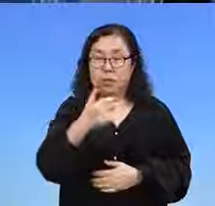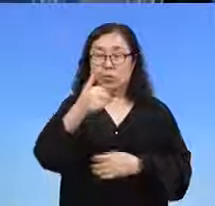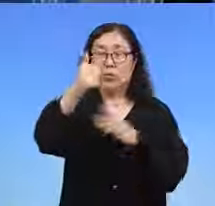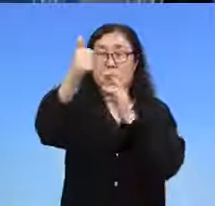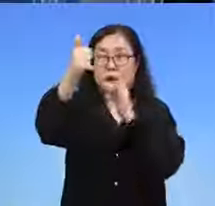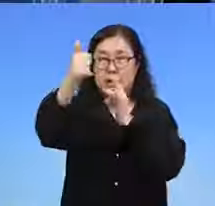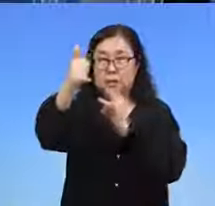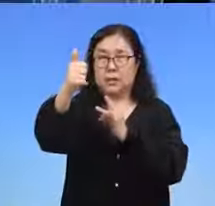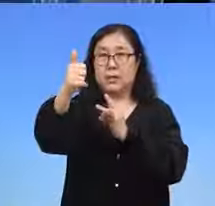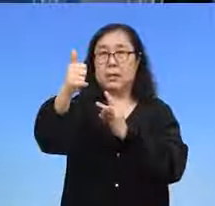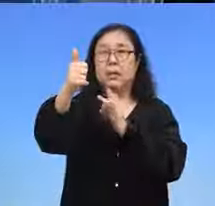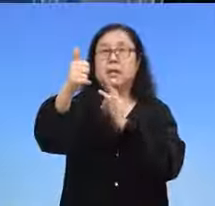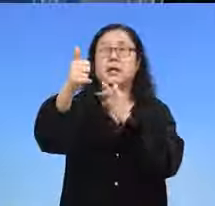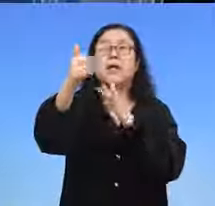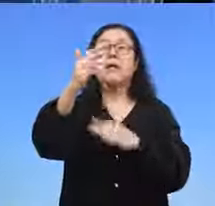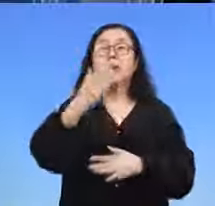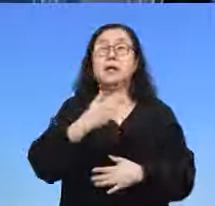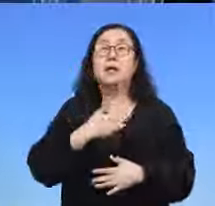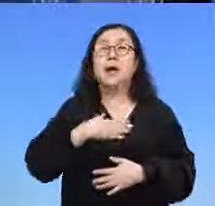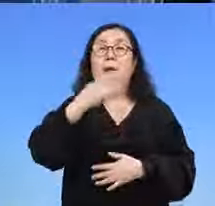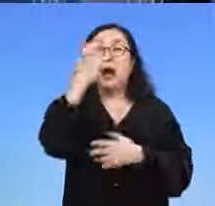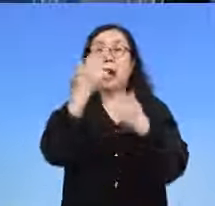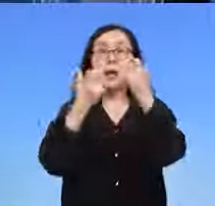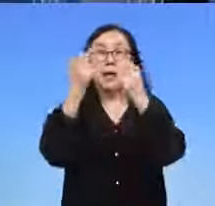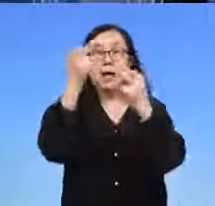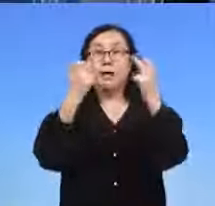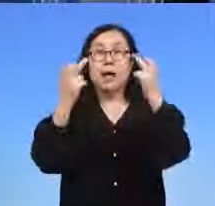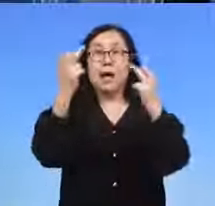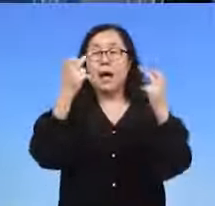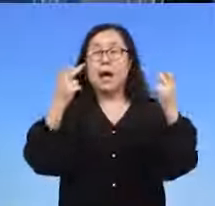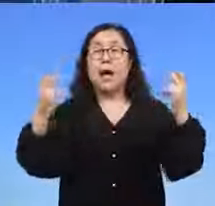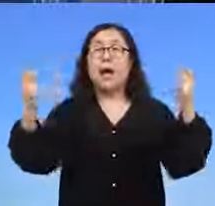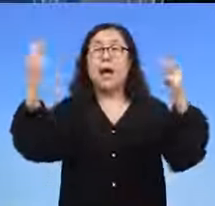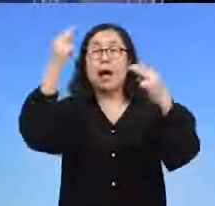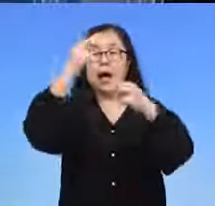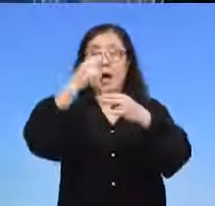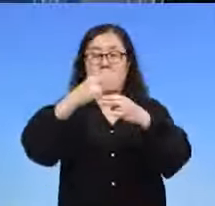오직 주만이 나의 산성.